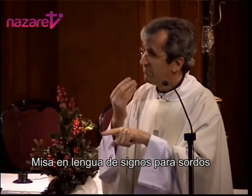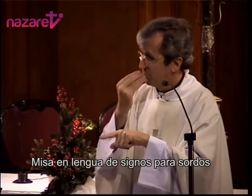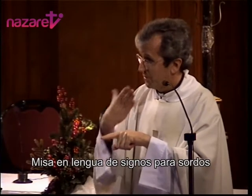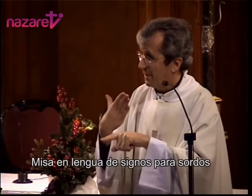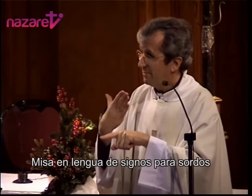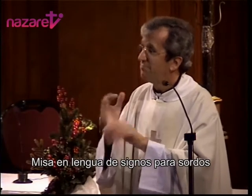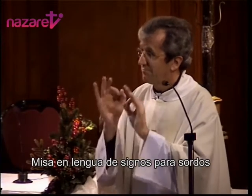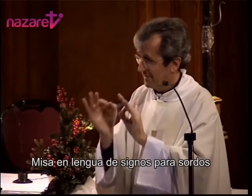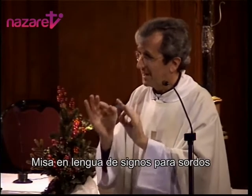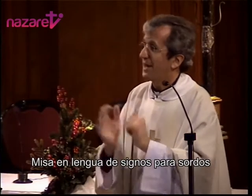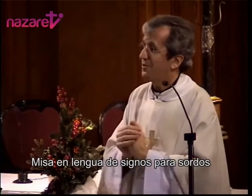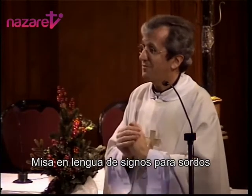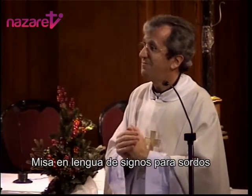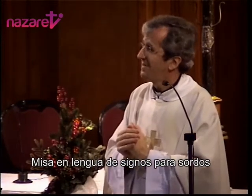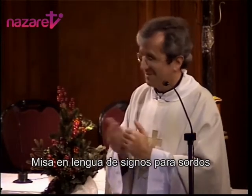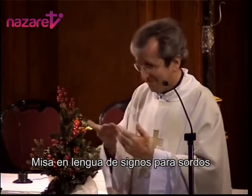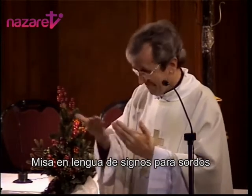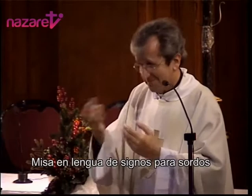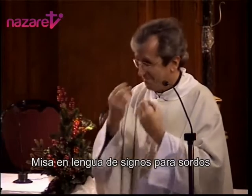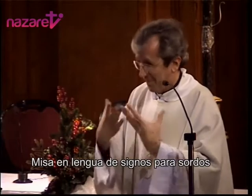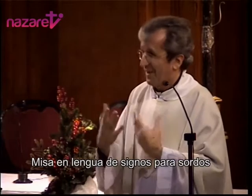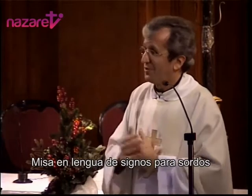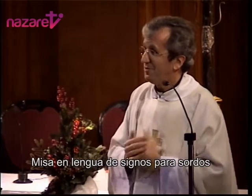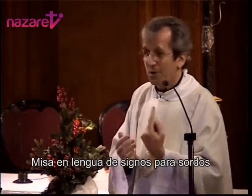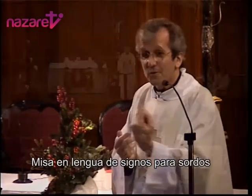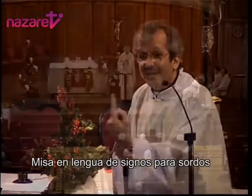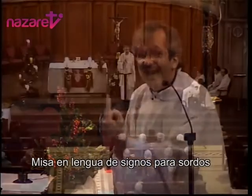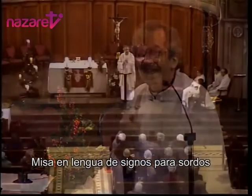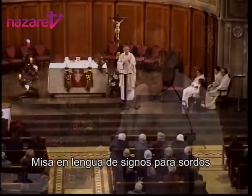Muy bien, exacto, perfecto. Bueno, pues que cada uno